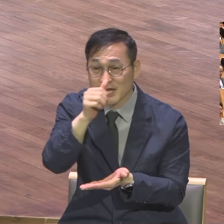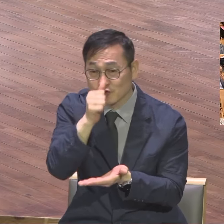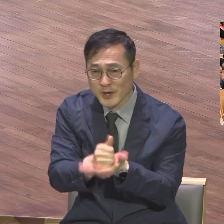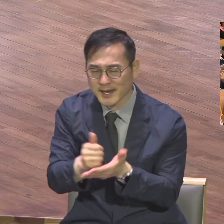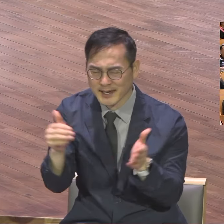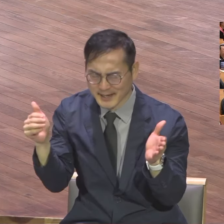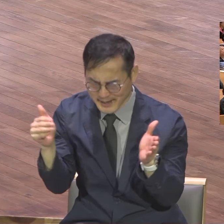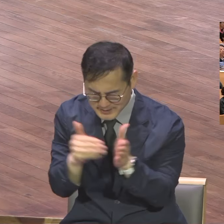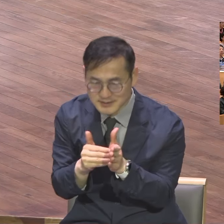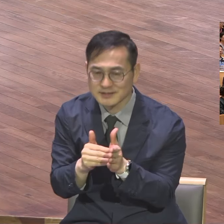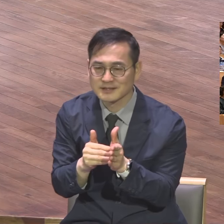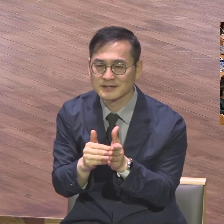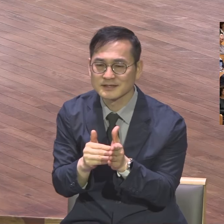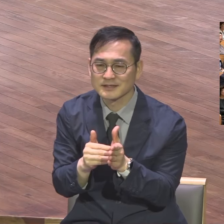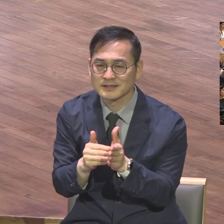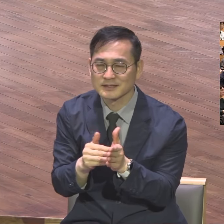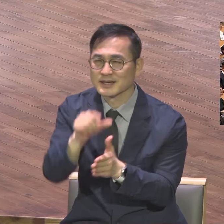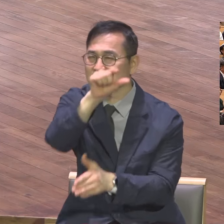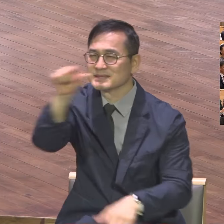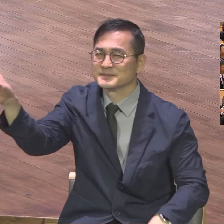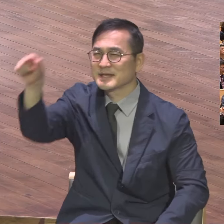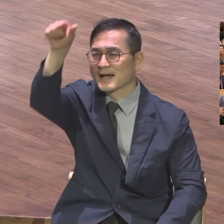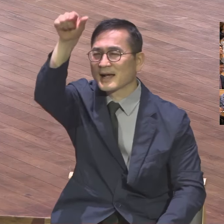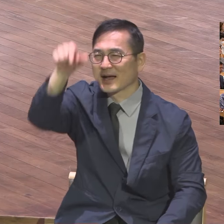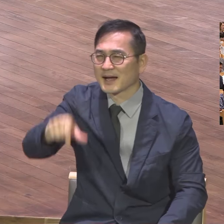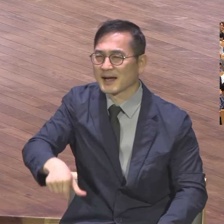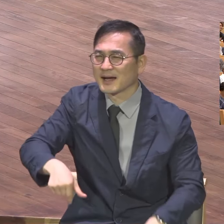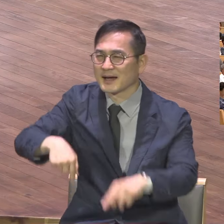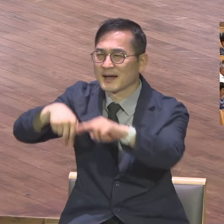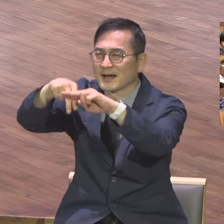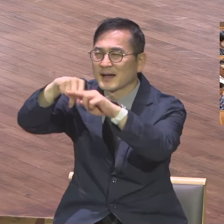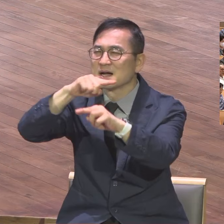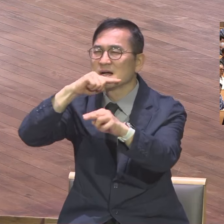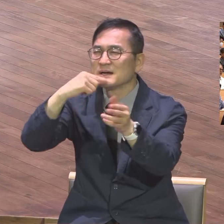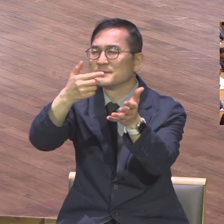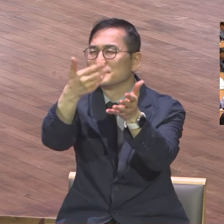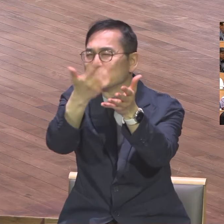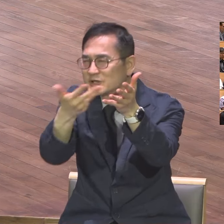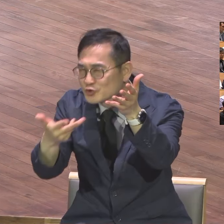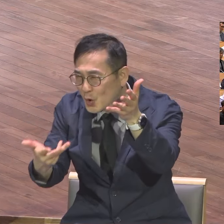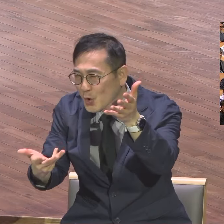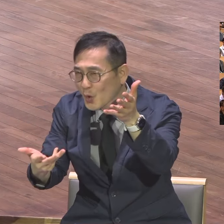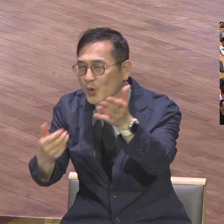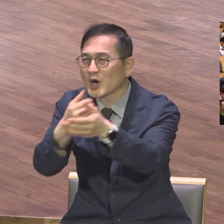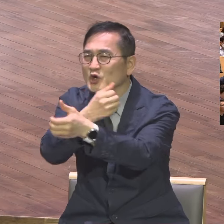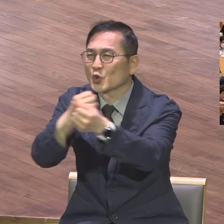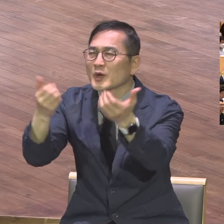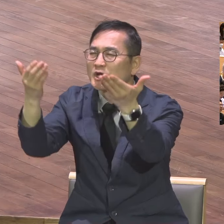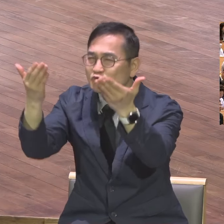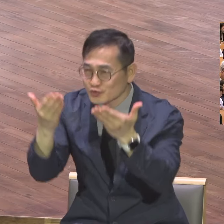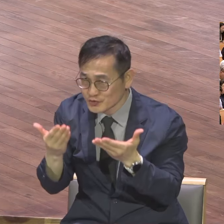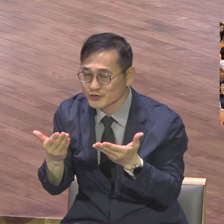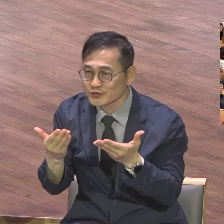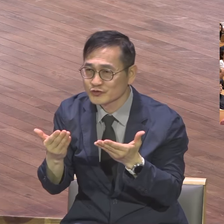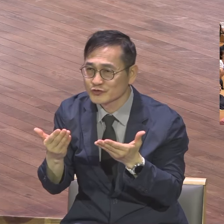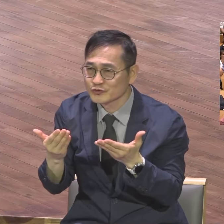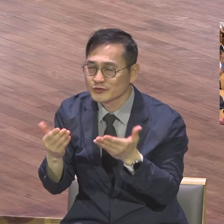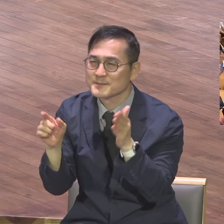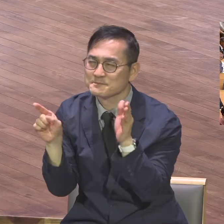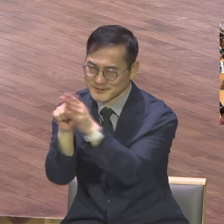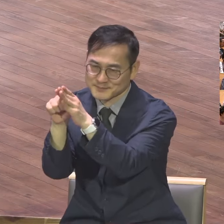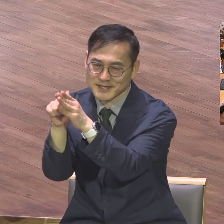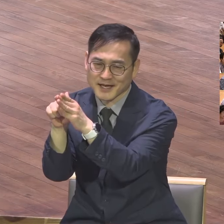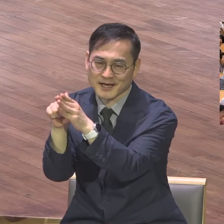죄까지 십자가에서 피 흘려주시고 용서해 주신 거